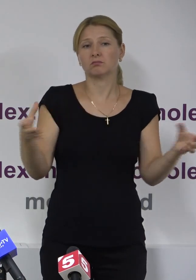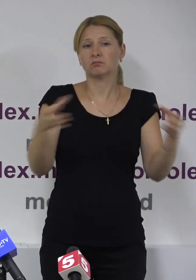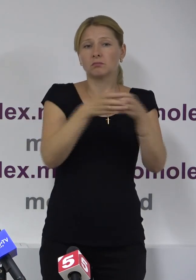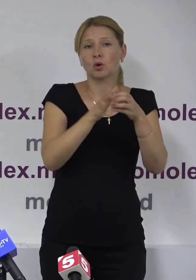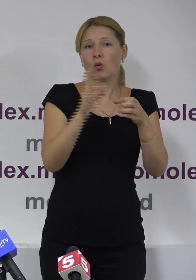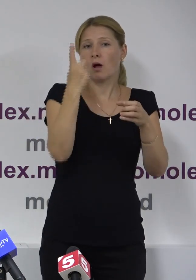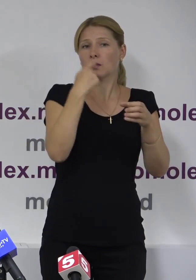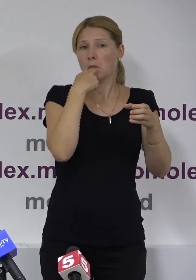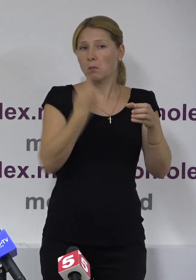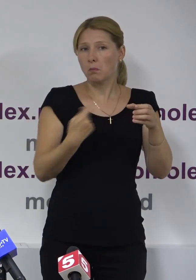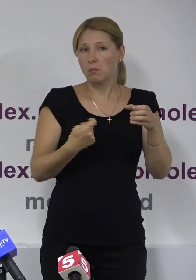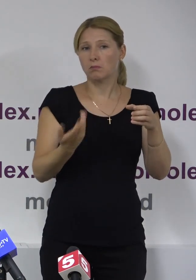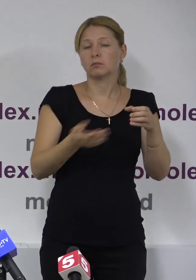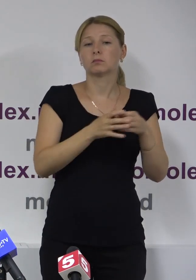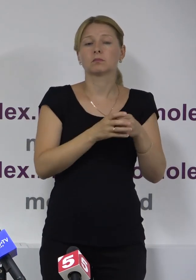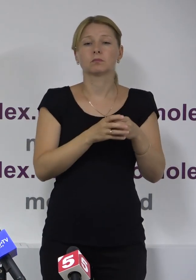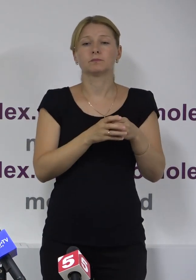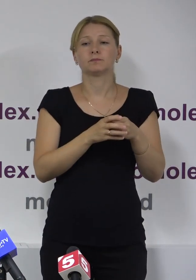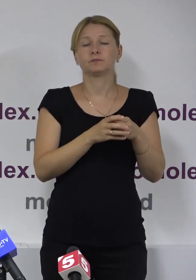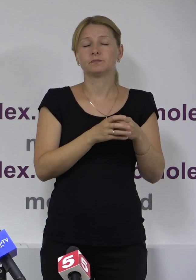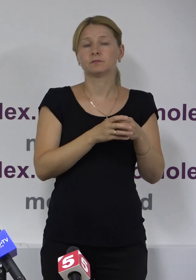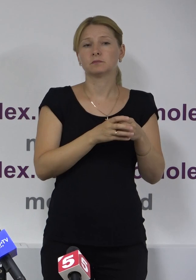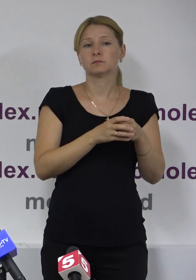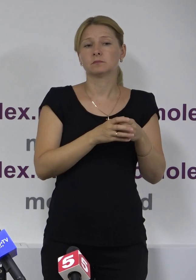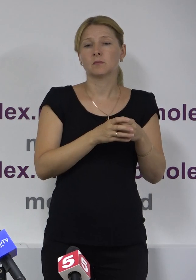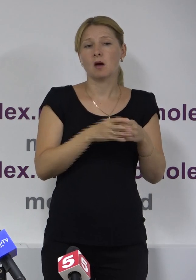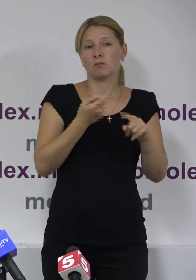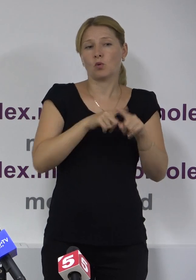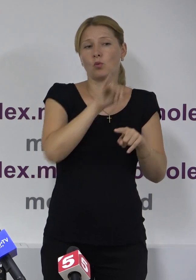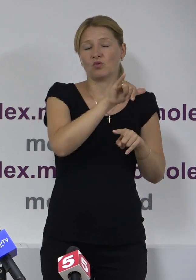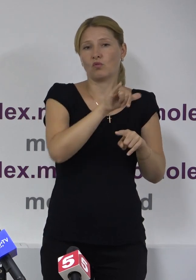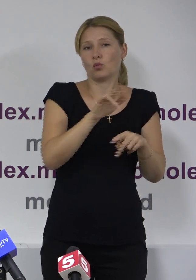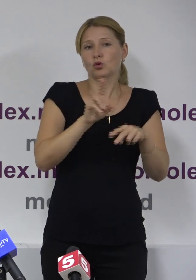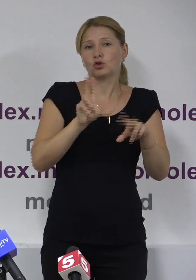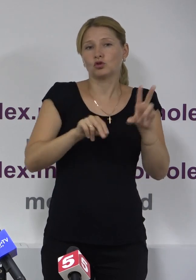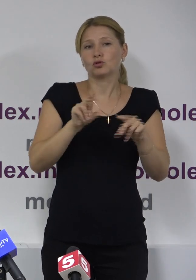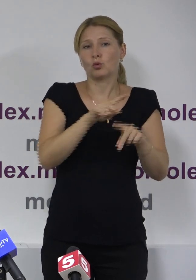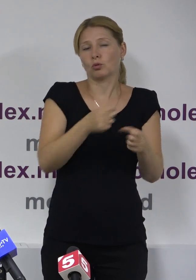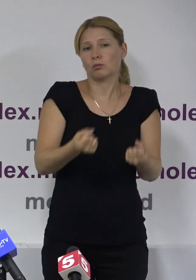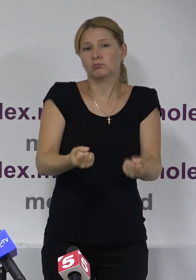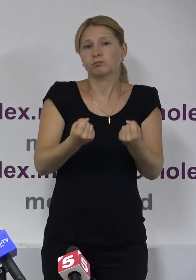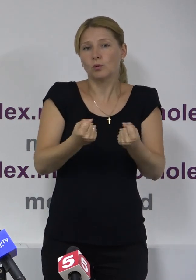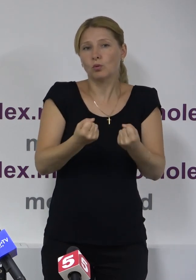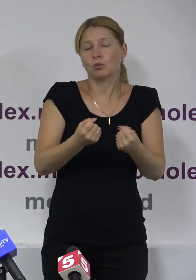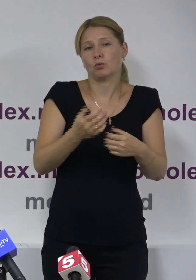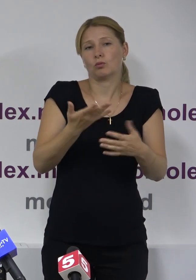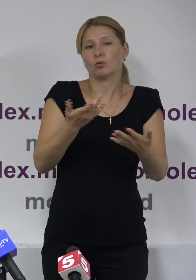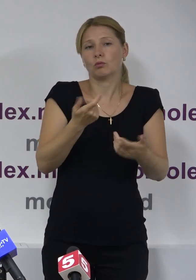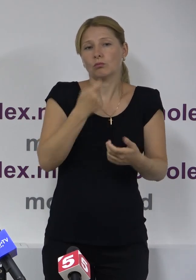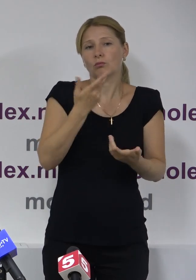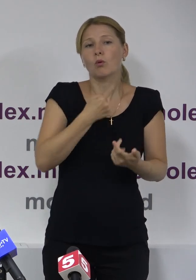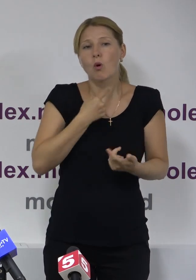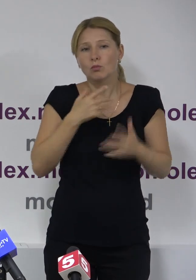singur partid, Partidul Acțiune și Solidaritate, acesta deținând majoritatea în Parlament, guvernul, dar